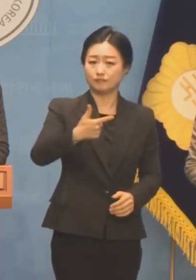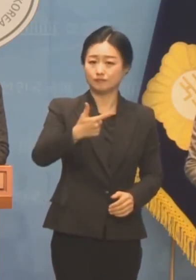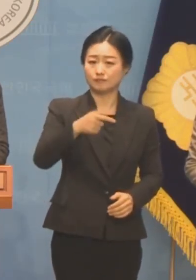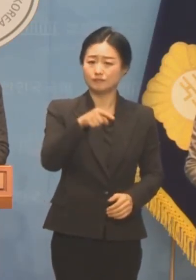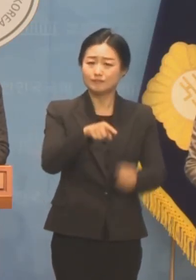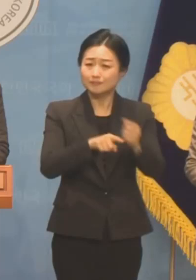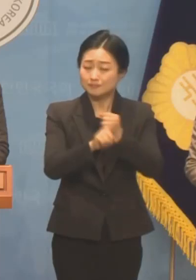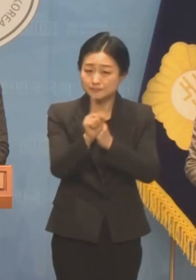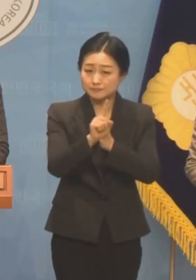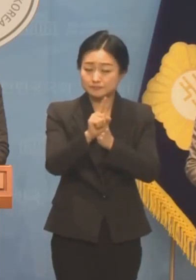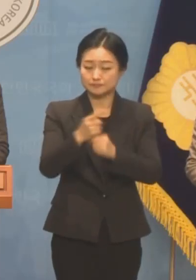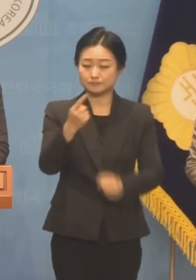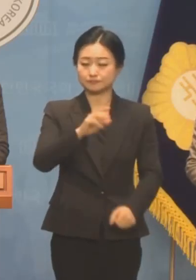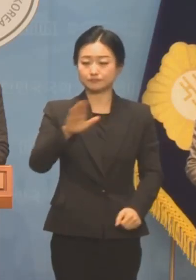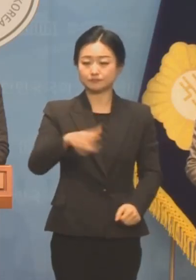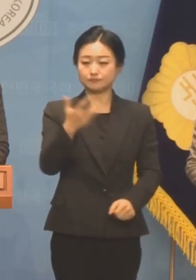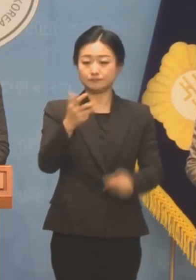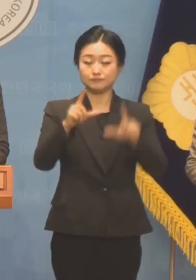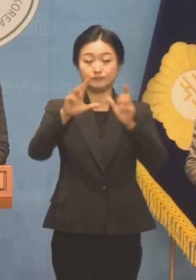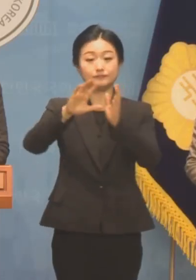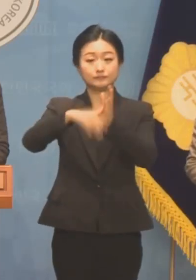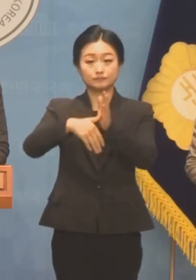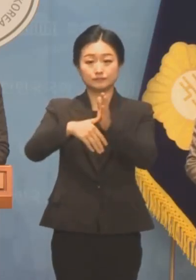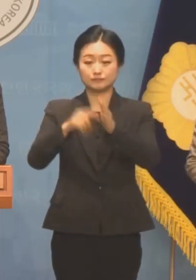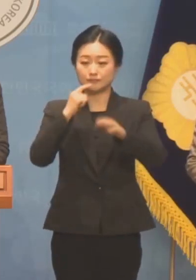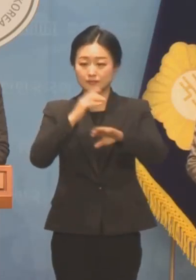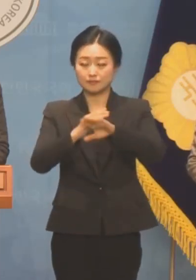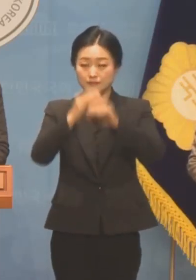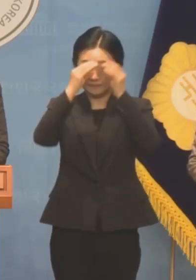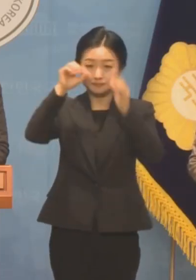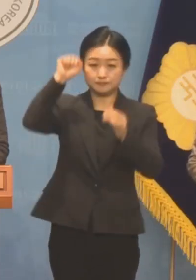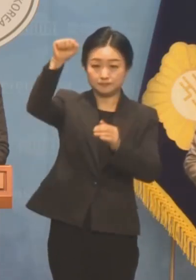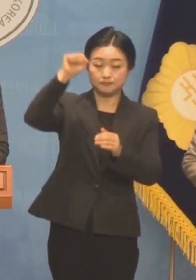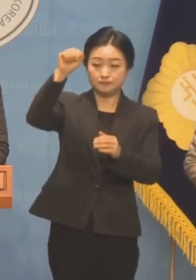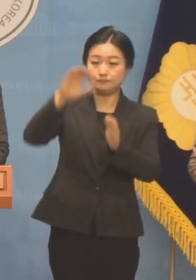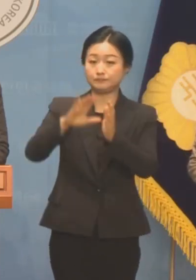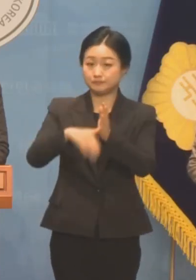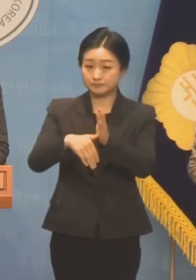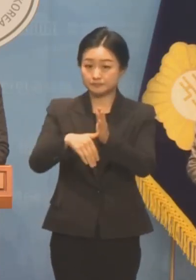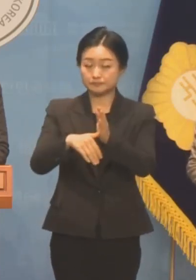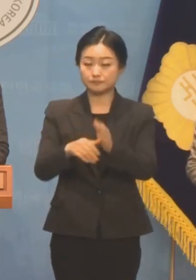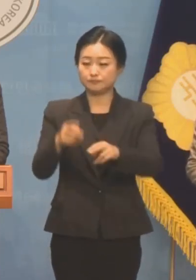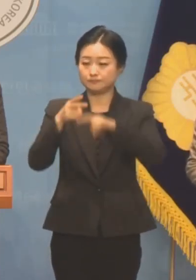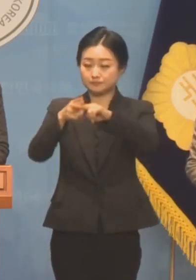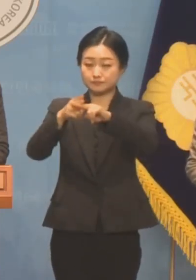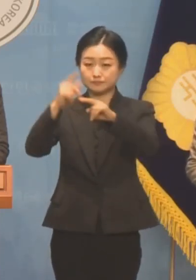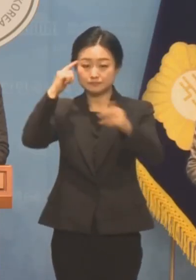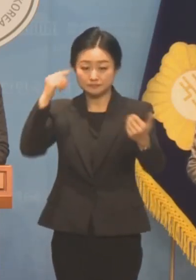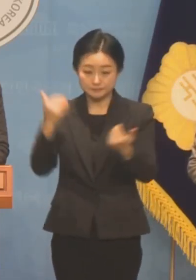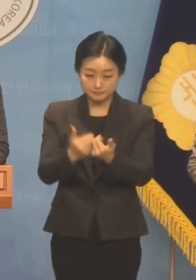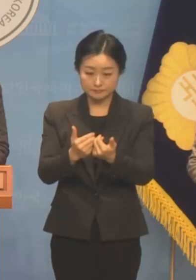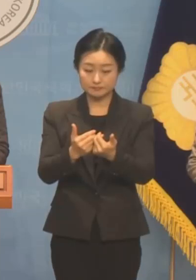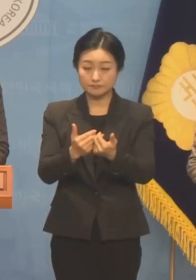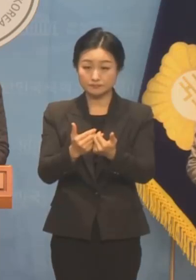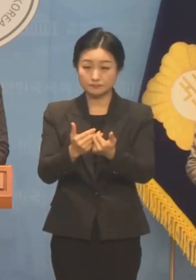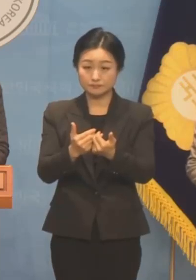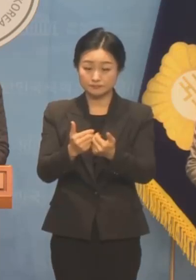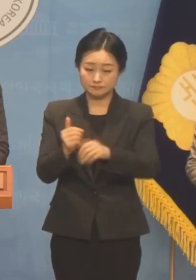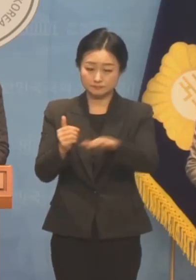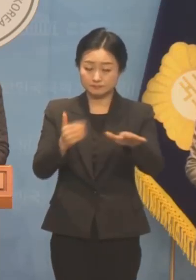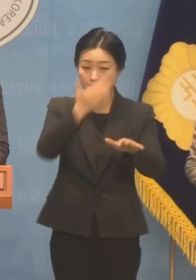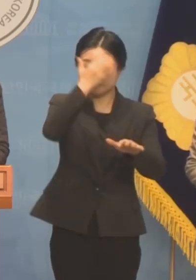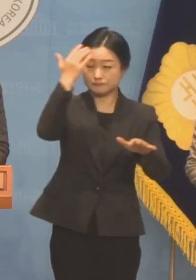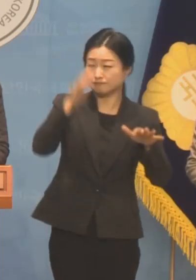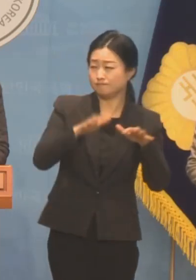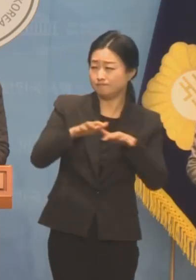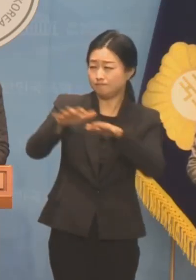어떻습니까? 80년대 민주화운동 시기에 반독재 운동을 하던 그 많은 학생과